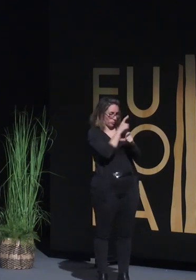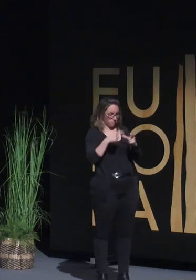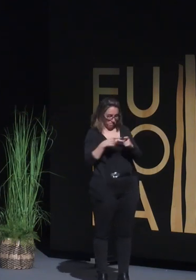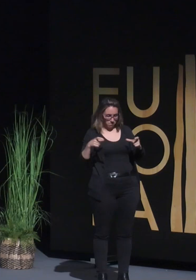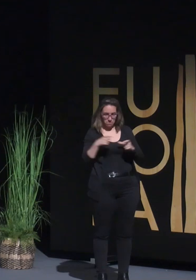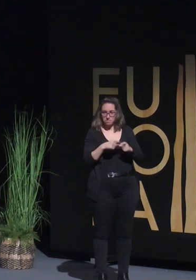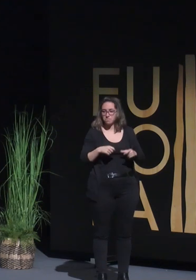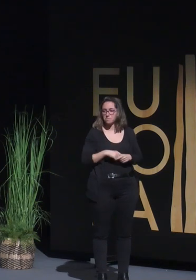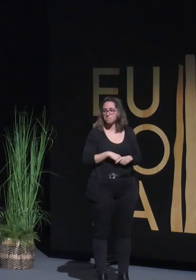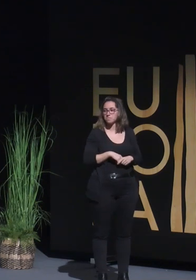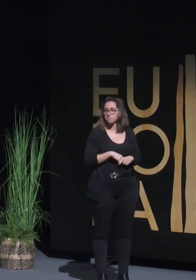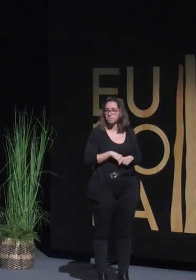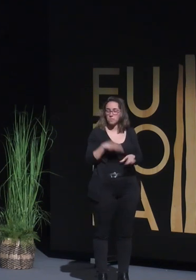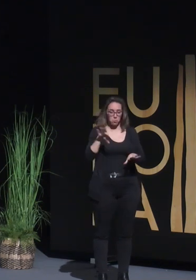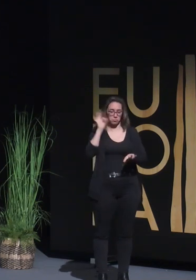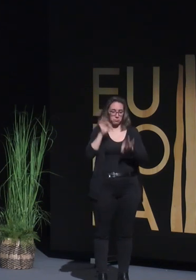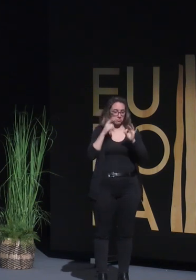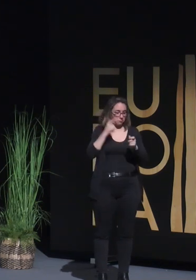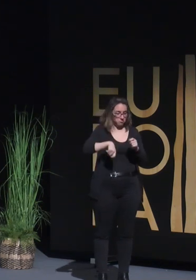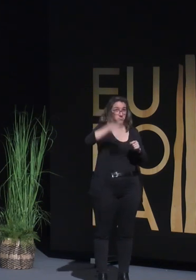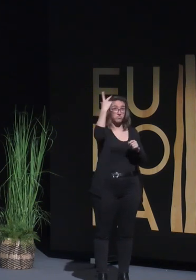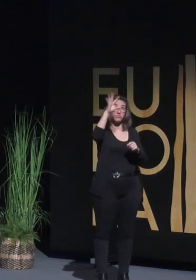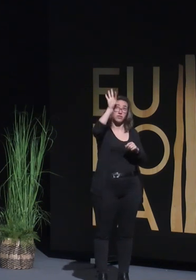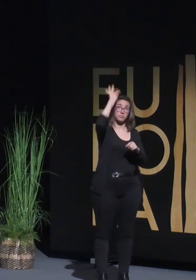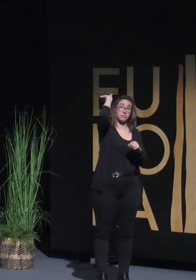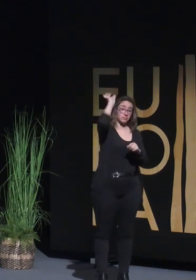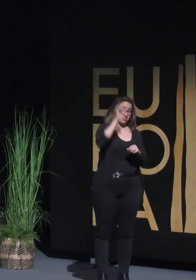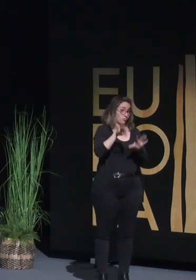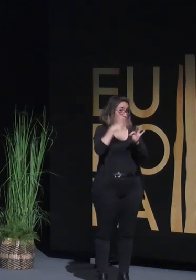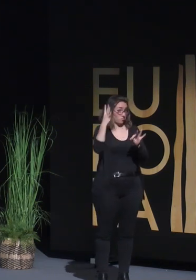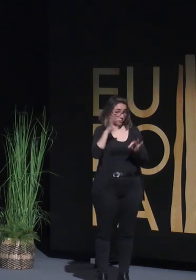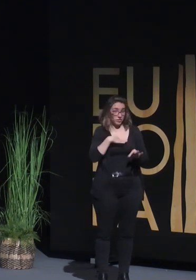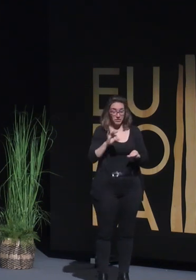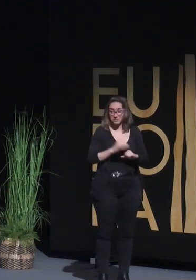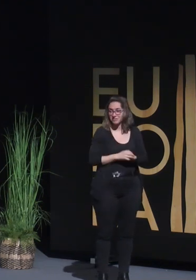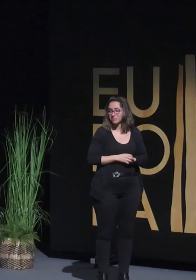sea, coge así al azar, en plan ahí, ¿no? Las tiramos y cogemos sale. En plan... Miedo me da, que sale.